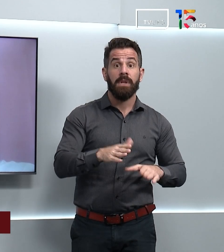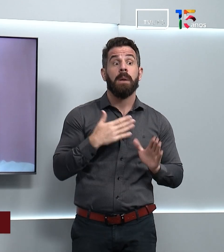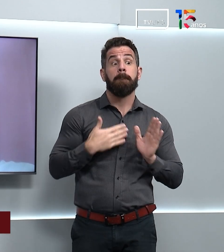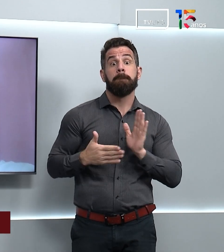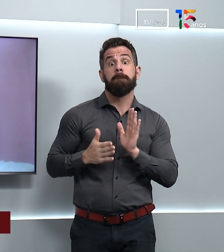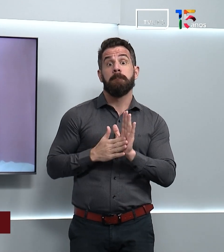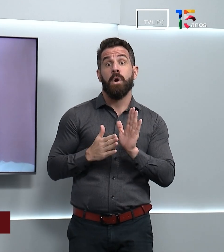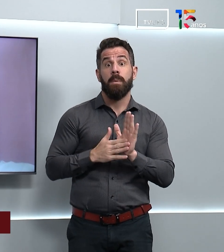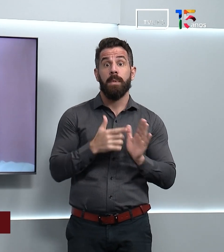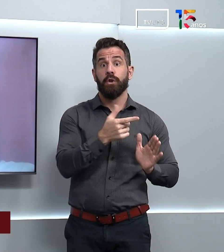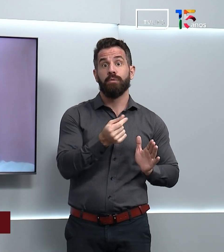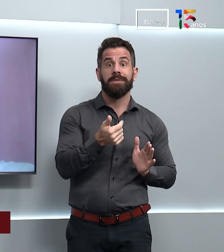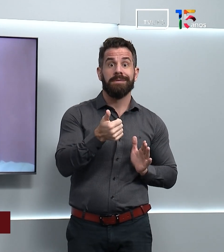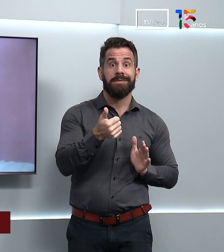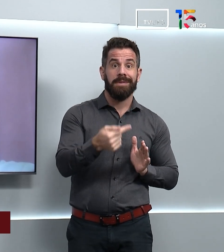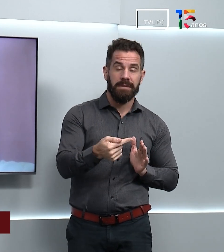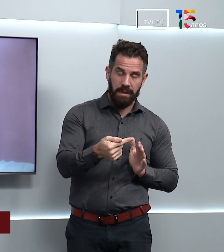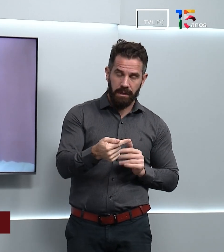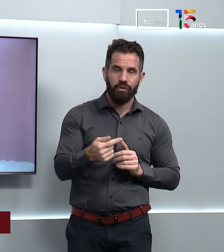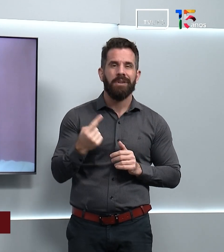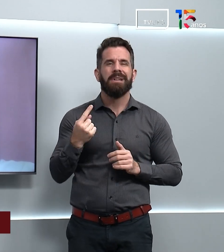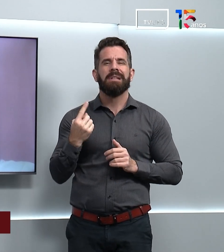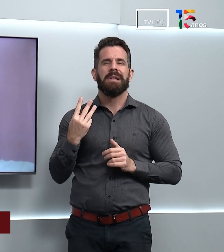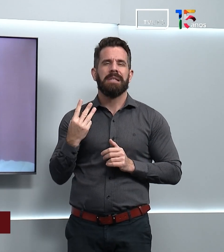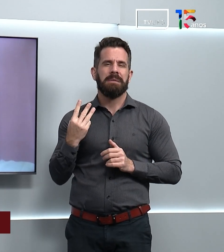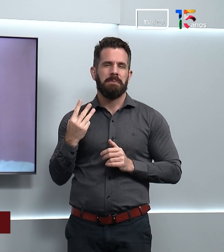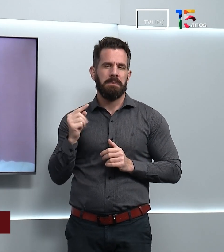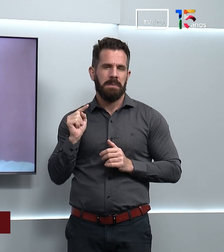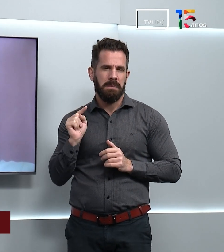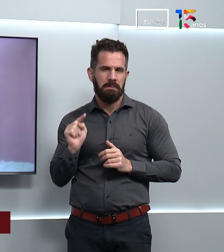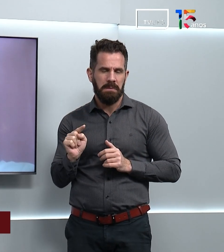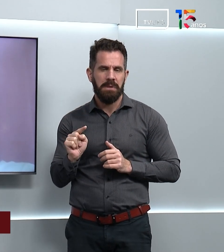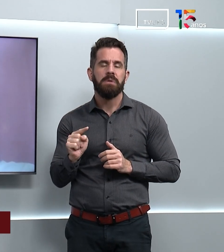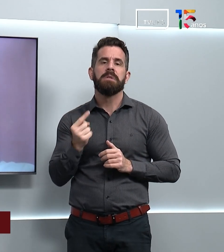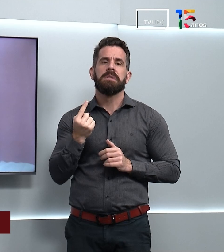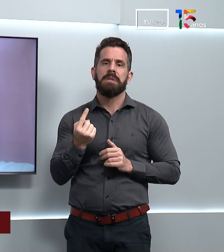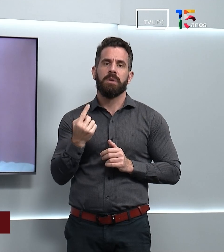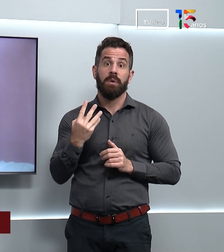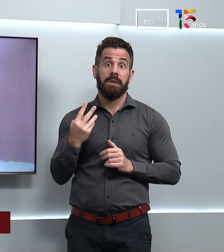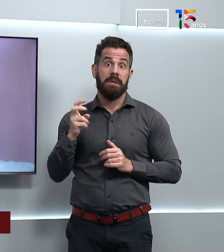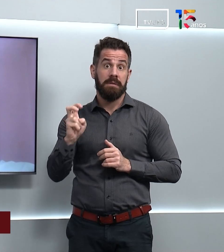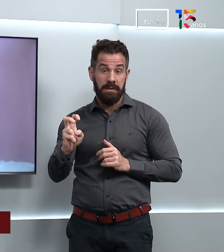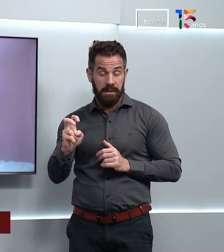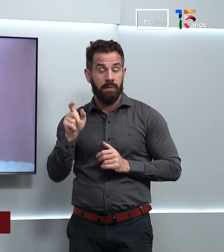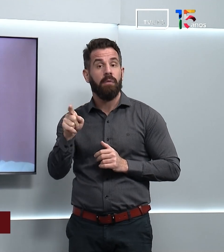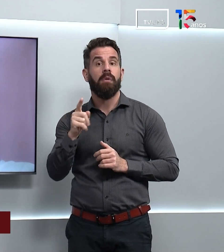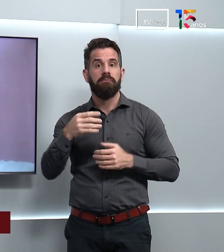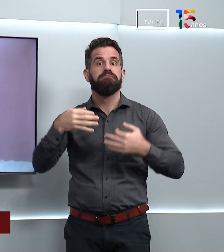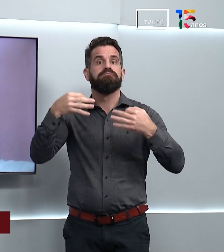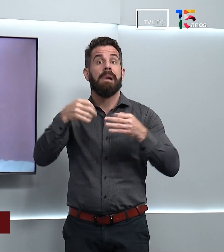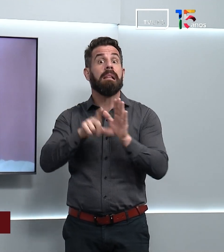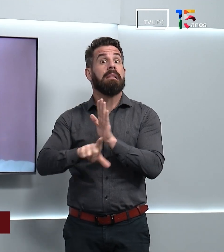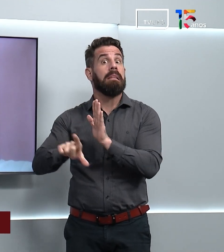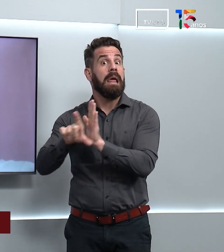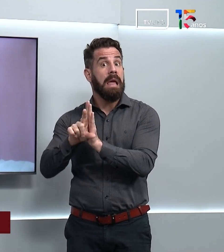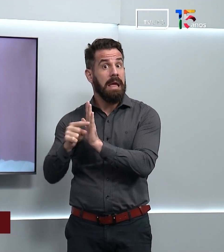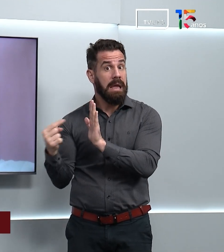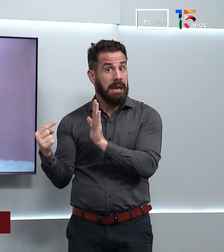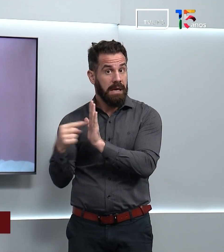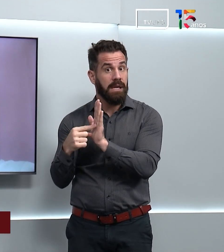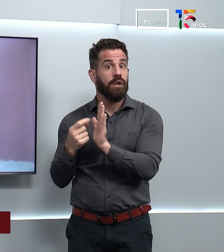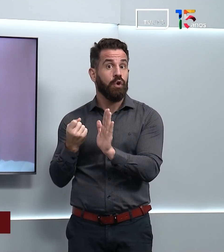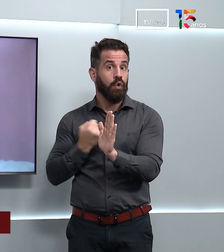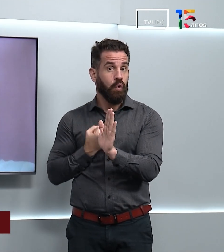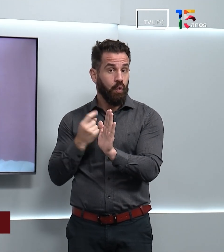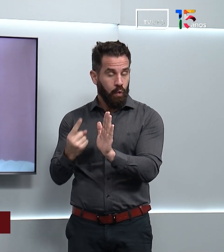Lei 13.145, que implementa o novo ensino médio. E ainda em 2018, no